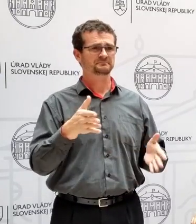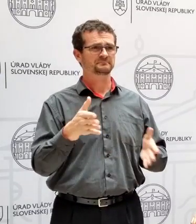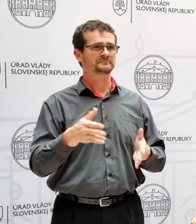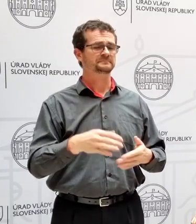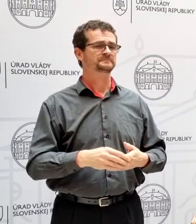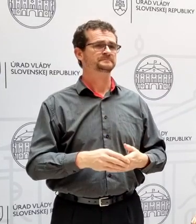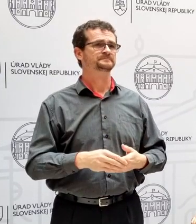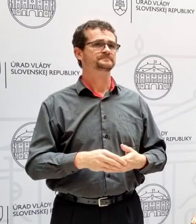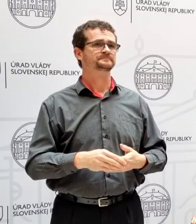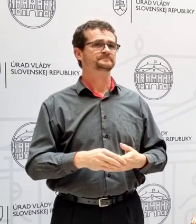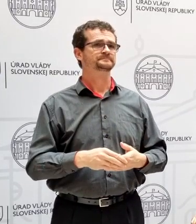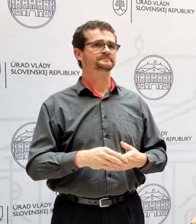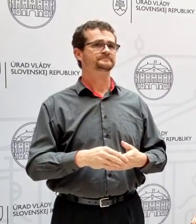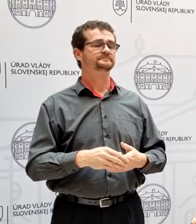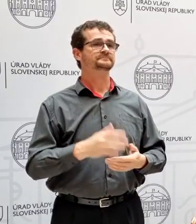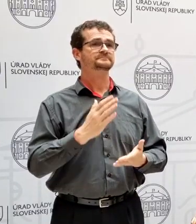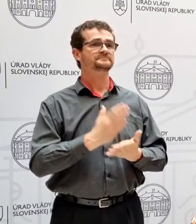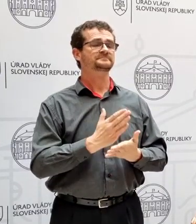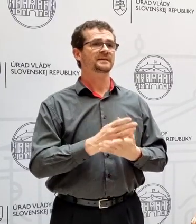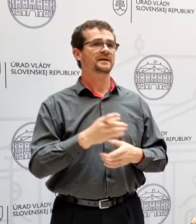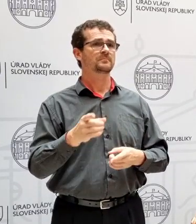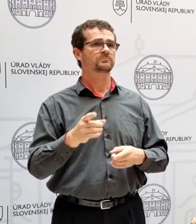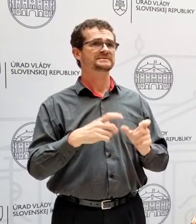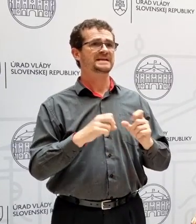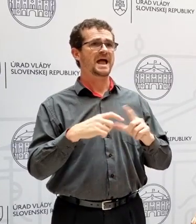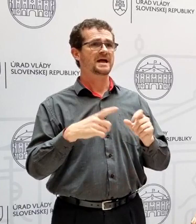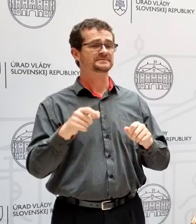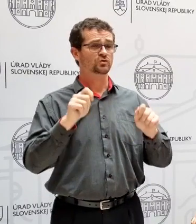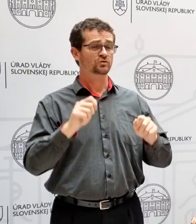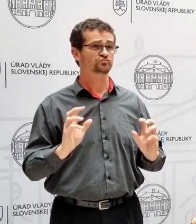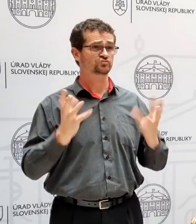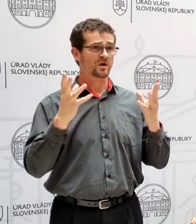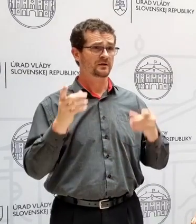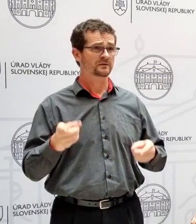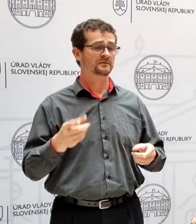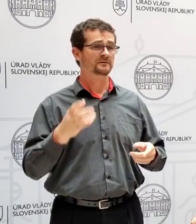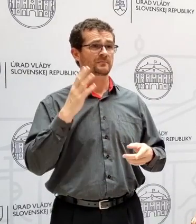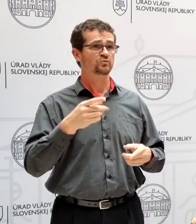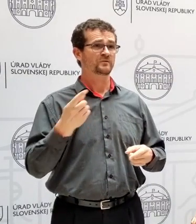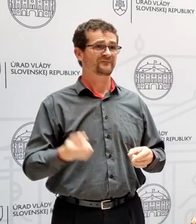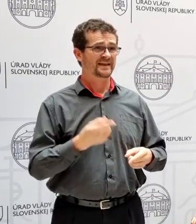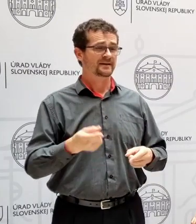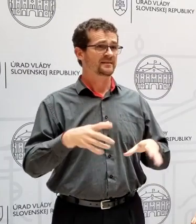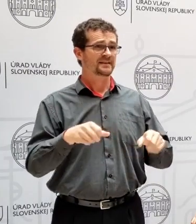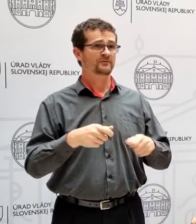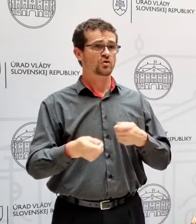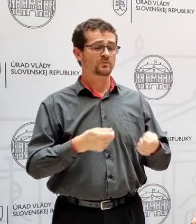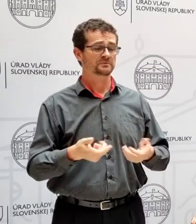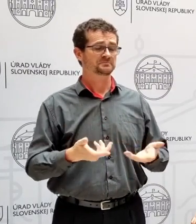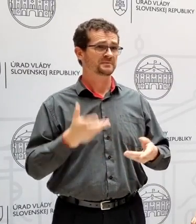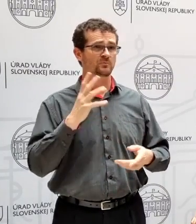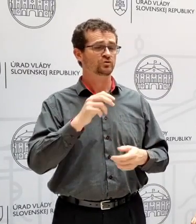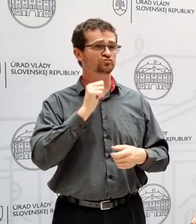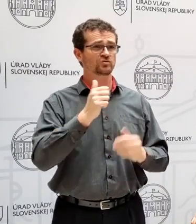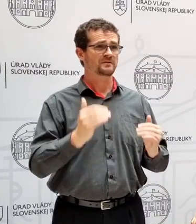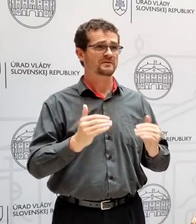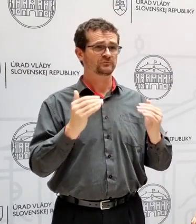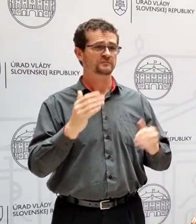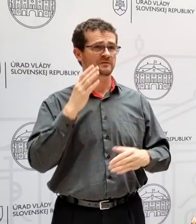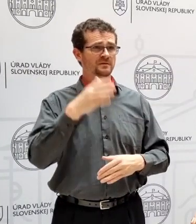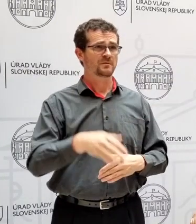vás, že v prípade, ak SAE sa rozhodne štrajkovať a budú vydierať a neschválí sa rozpočet, tak nebude žiadne